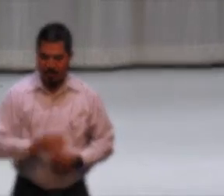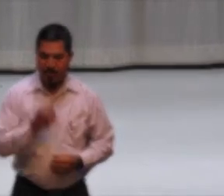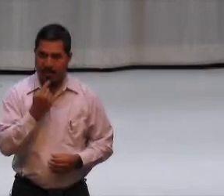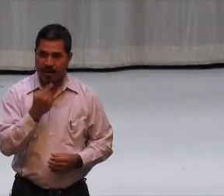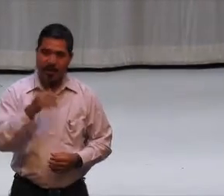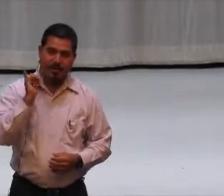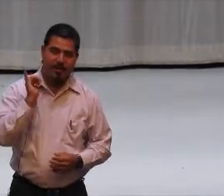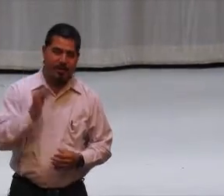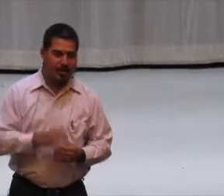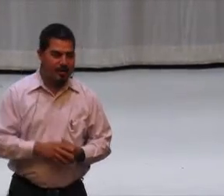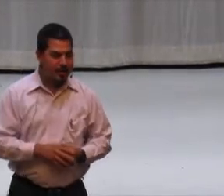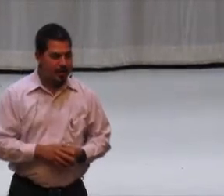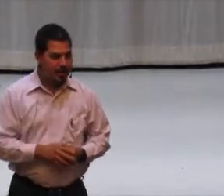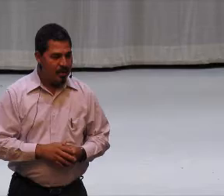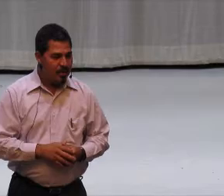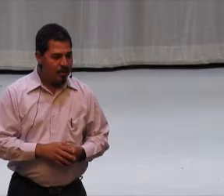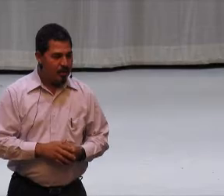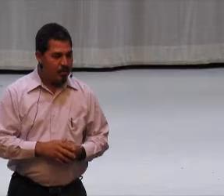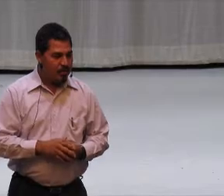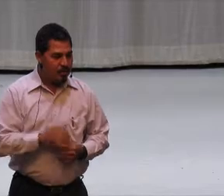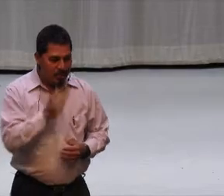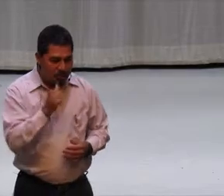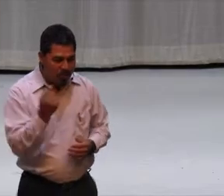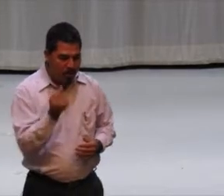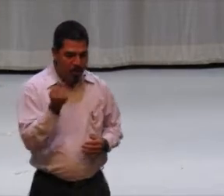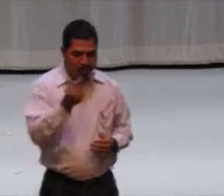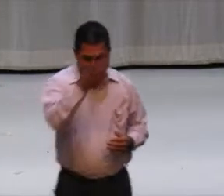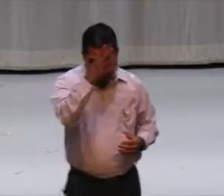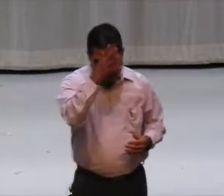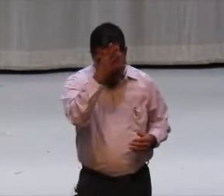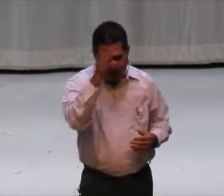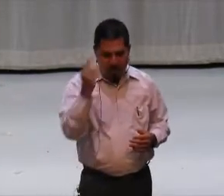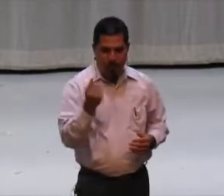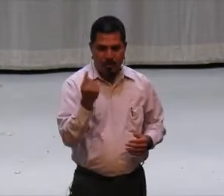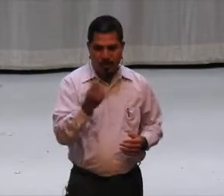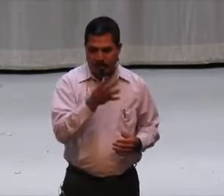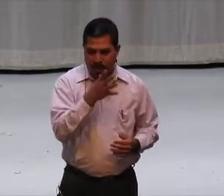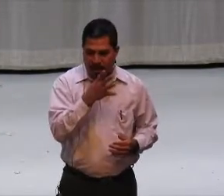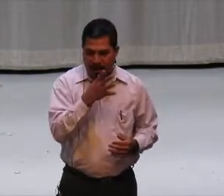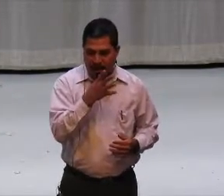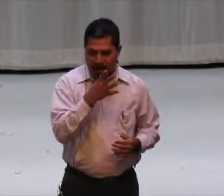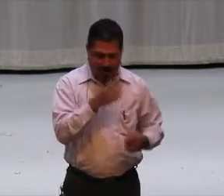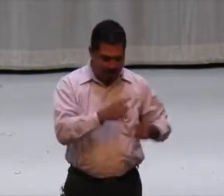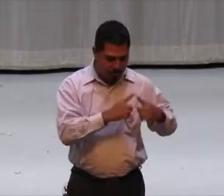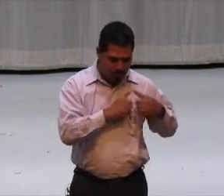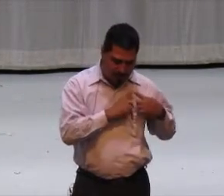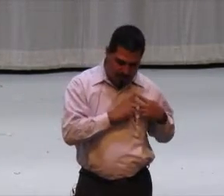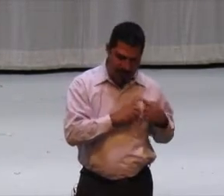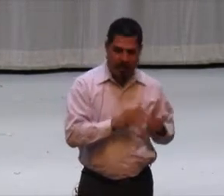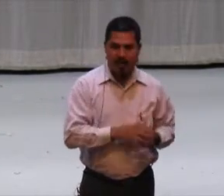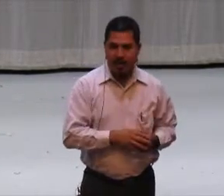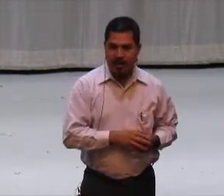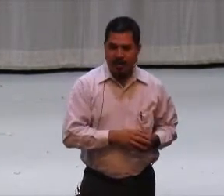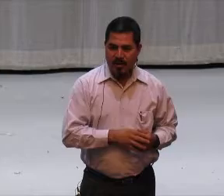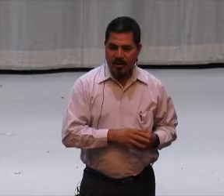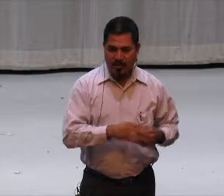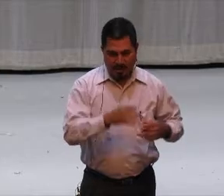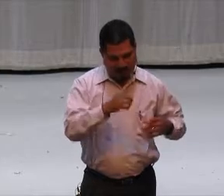Como dije también, no solo porque mi papá o porque mi mamá ya es una cristiana o